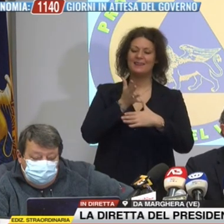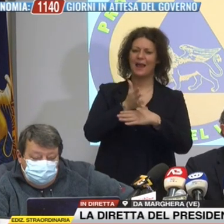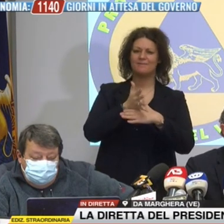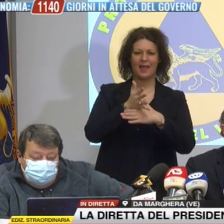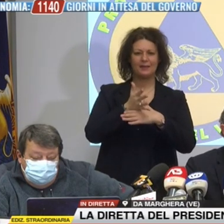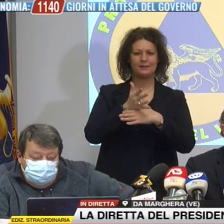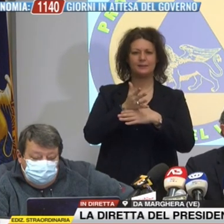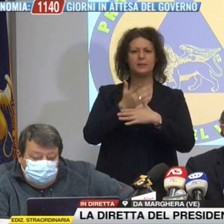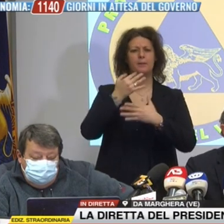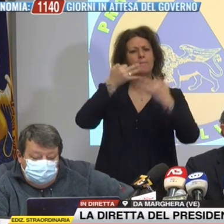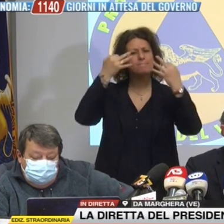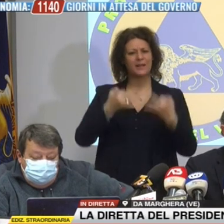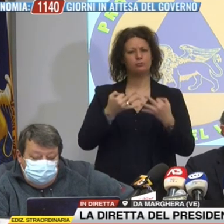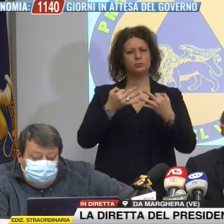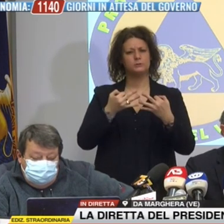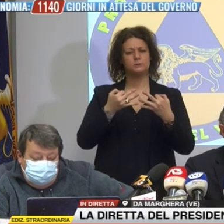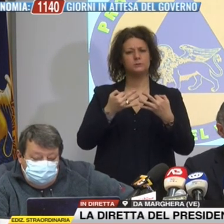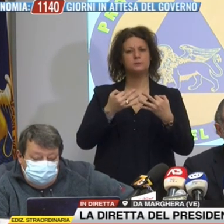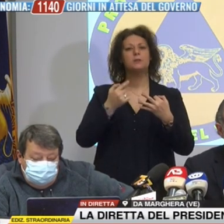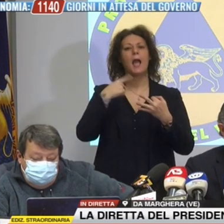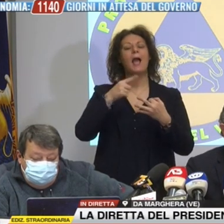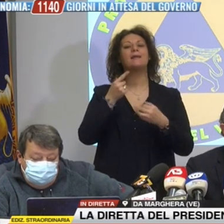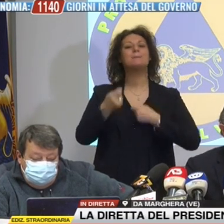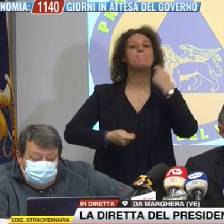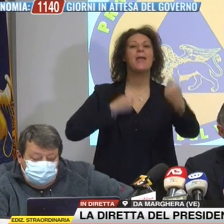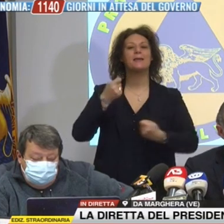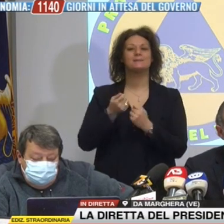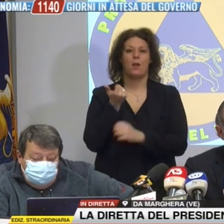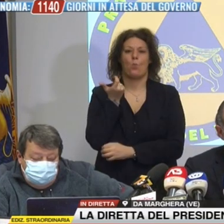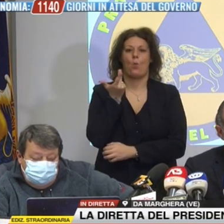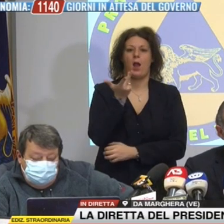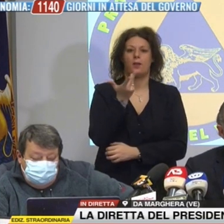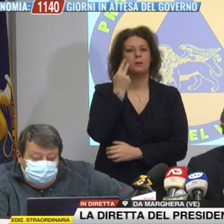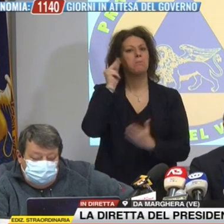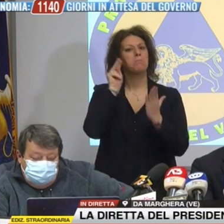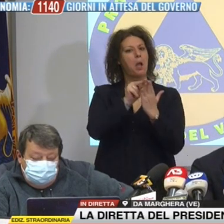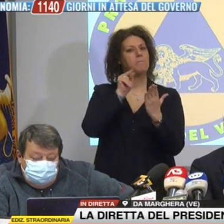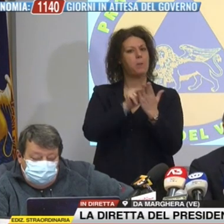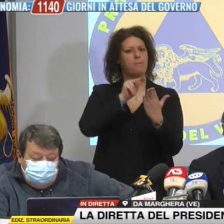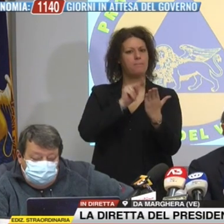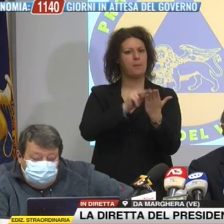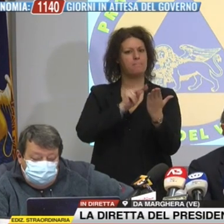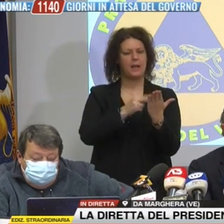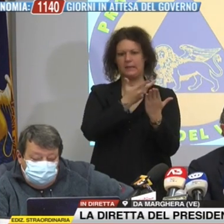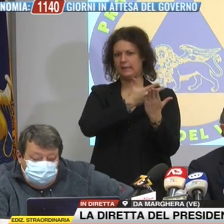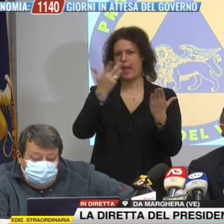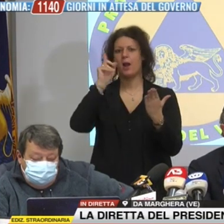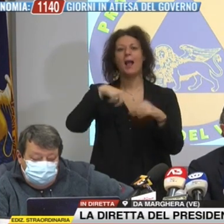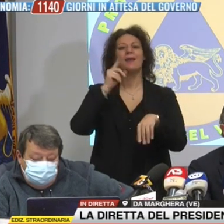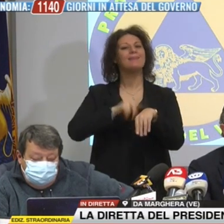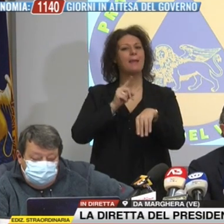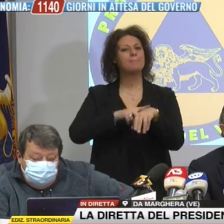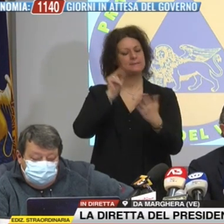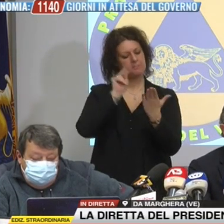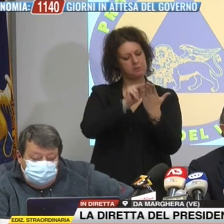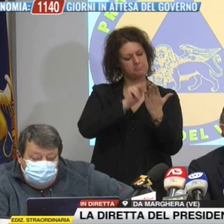precisione, cioè indicate operativamente l'importo di spesa e anche dove eseguirlo e con quali tempi, però non sono riuscito a